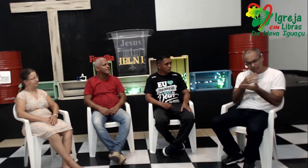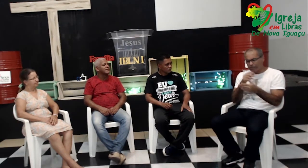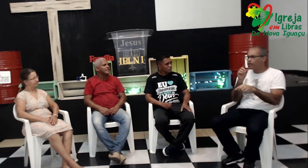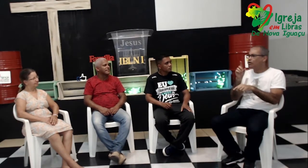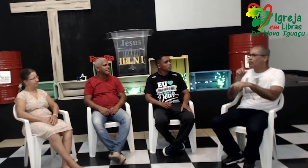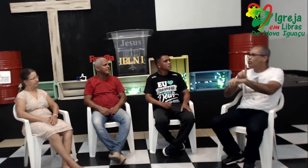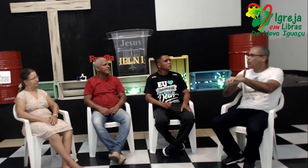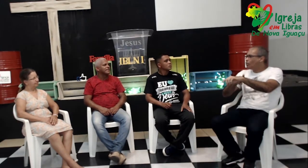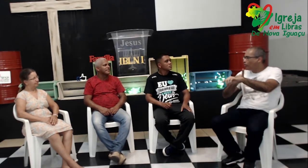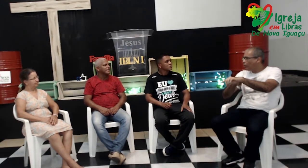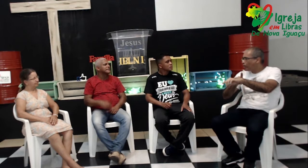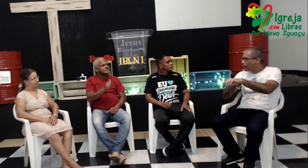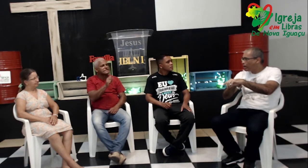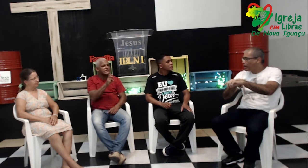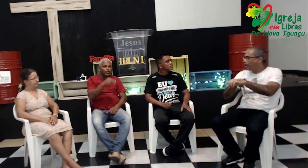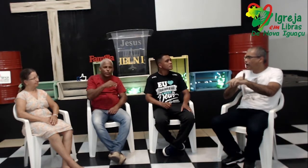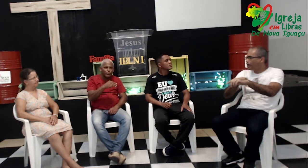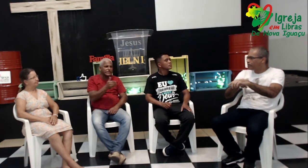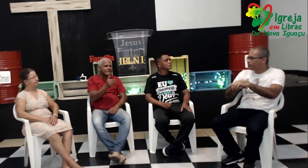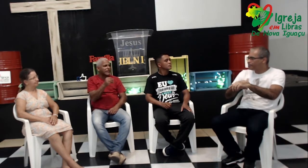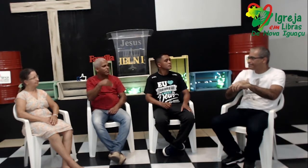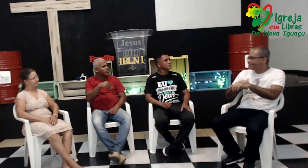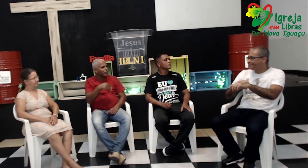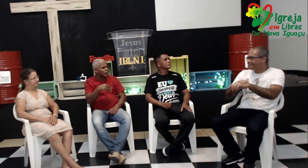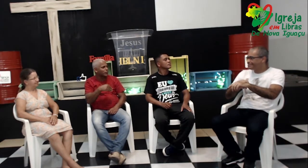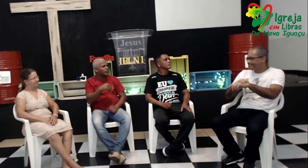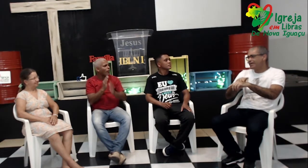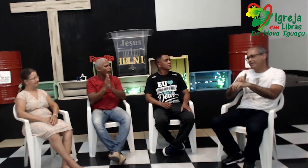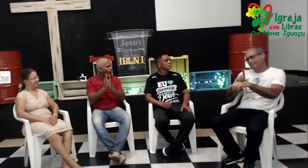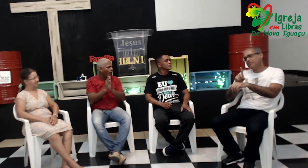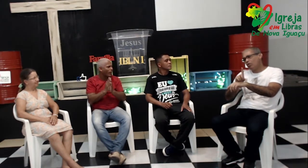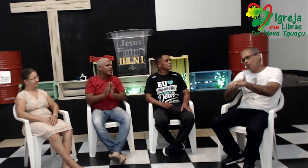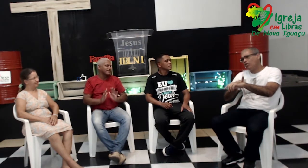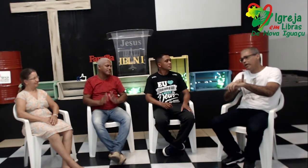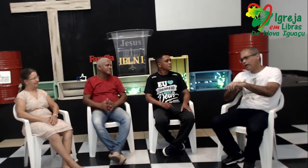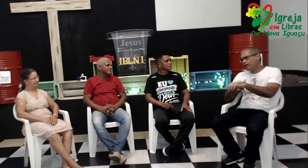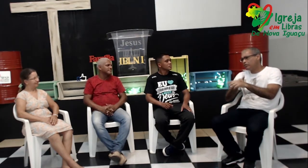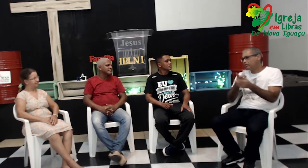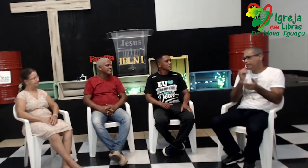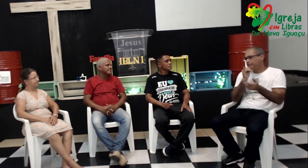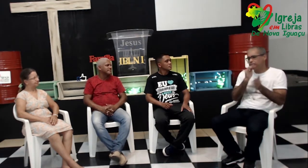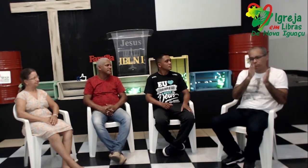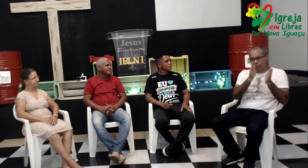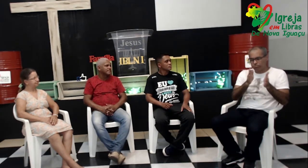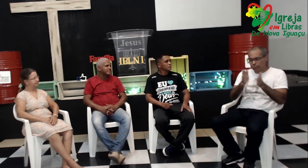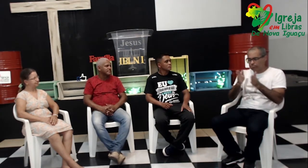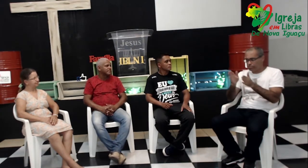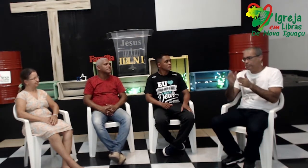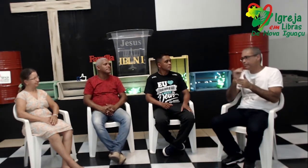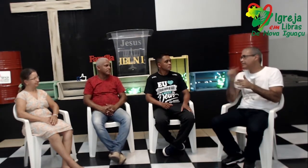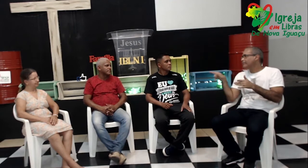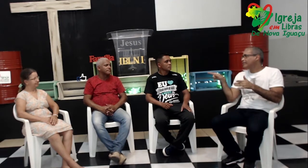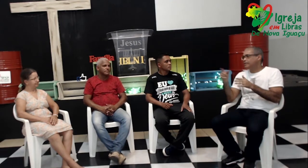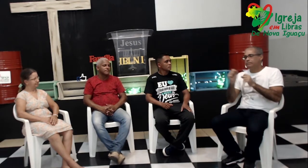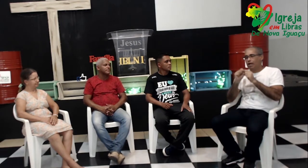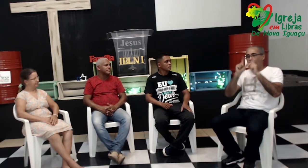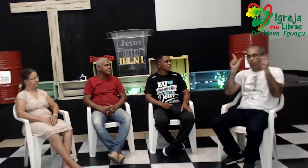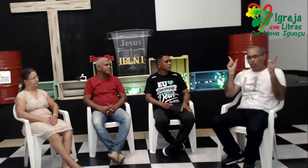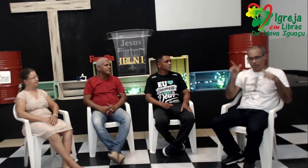precisa estar lendo a sua Bíblia. Você vai escolher o horário, você vai organizar a sua vida.